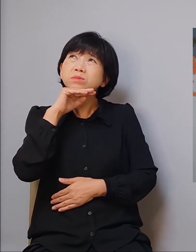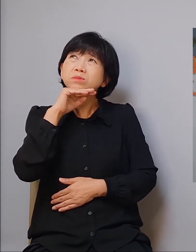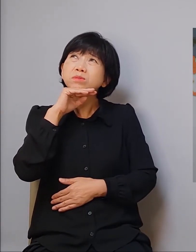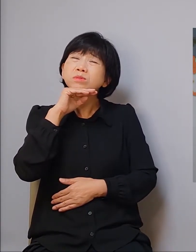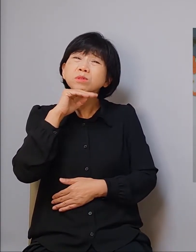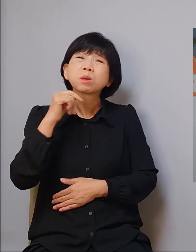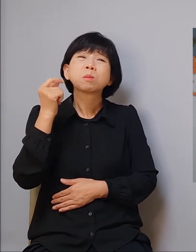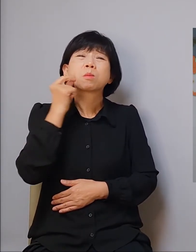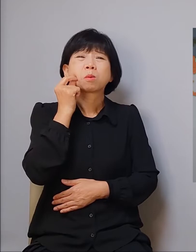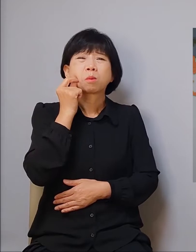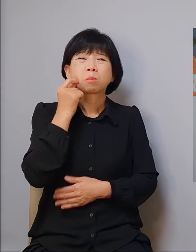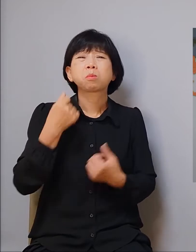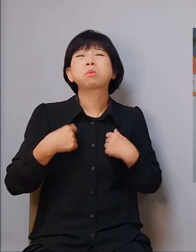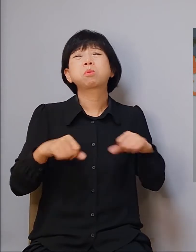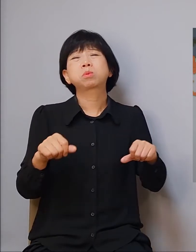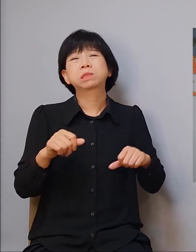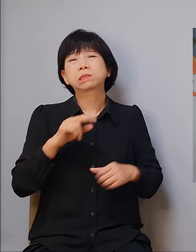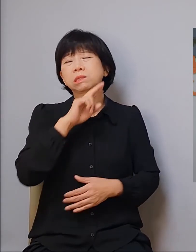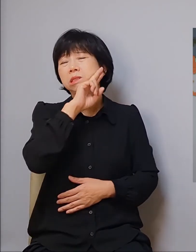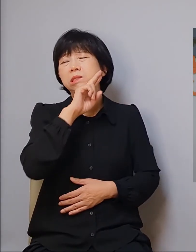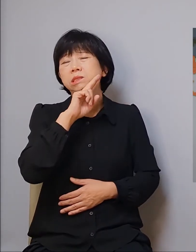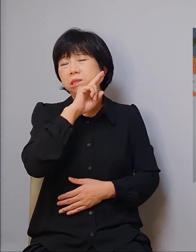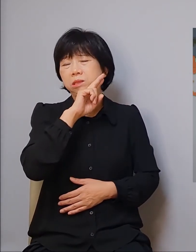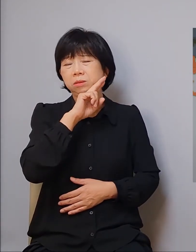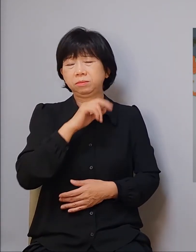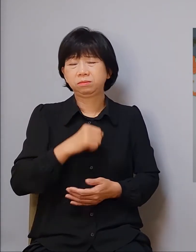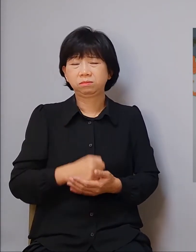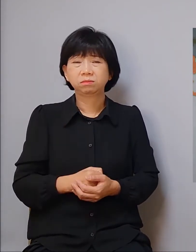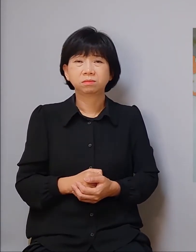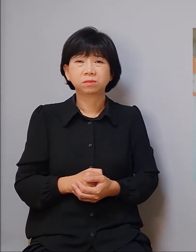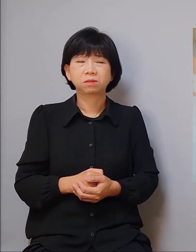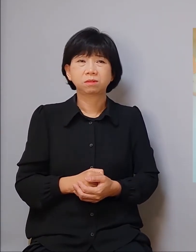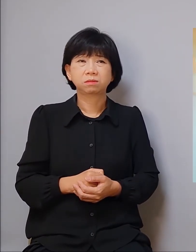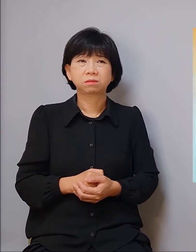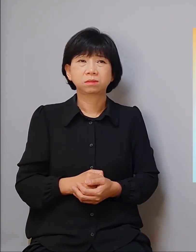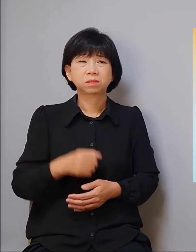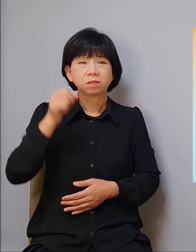조급해서 의심하게 되는 거죠. 잠언 3장